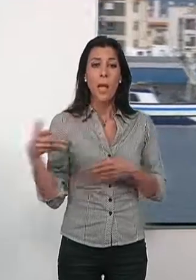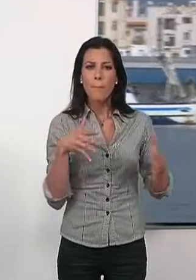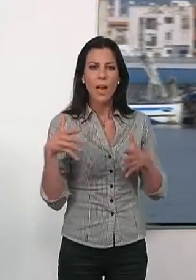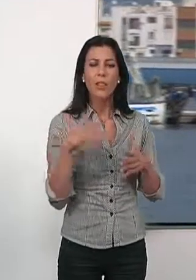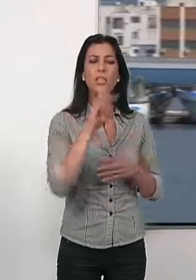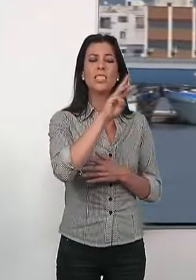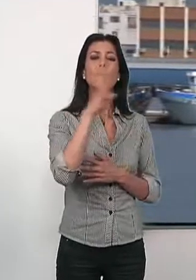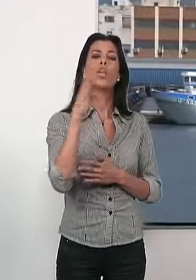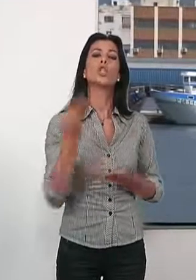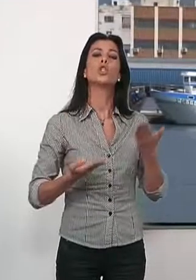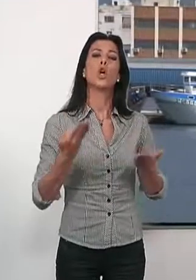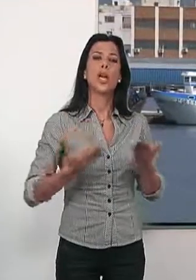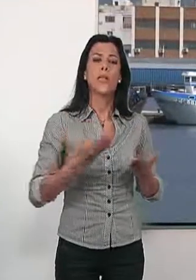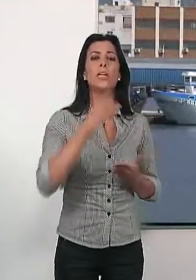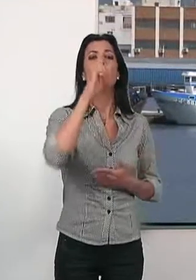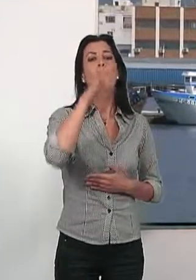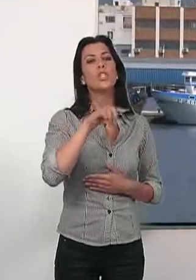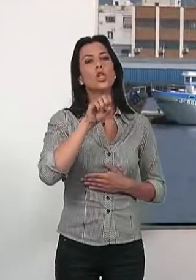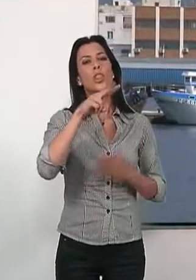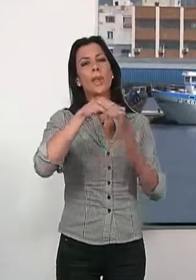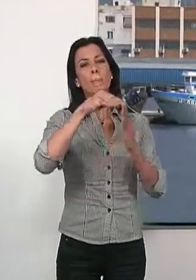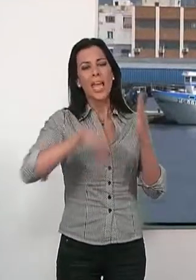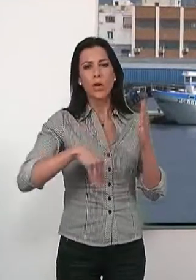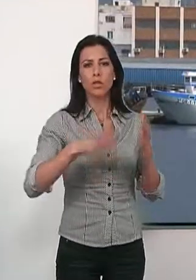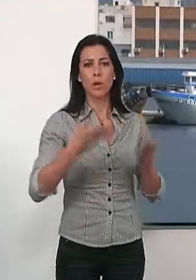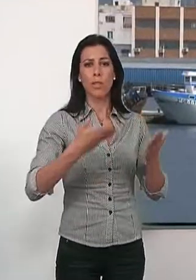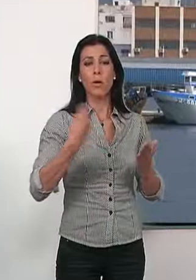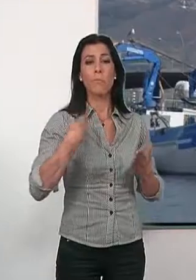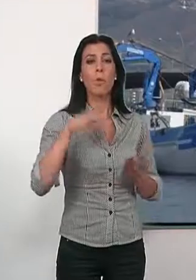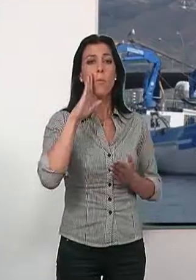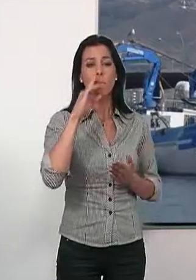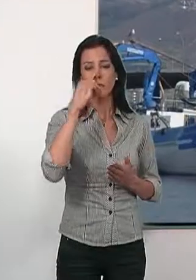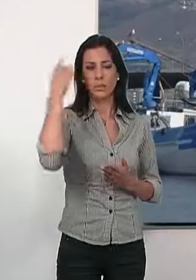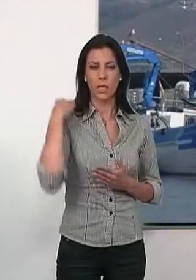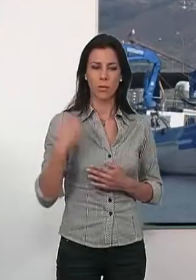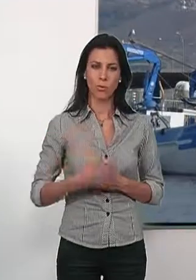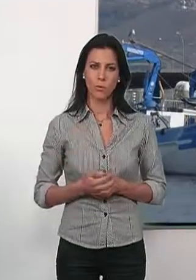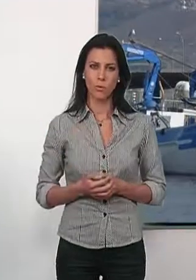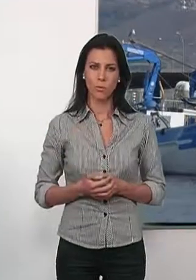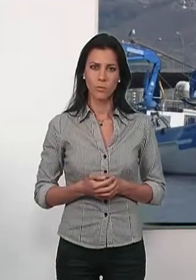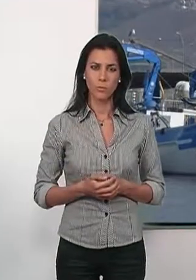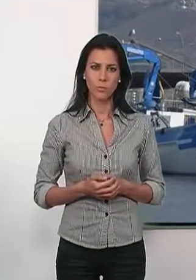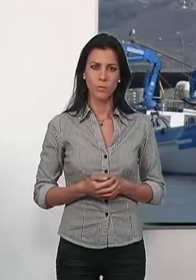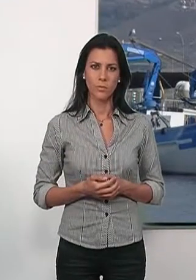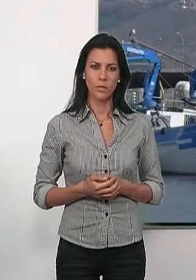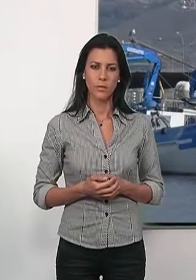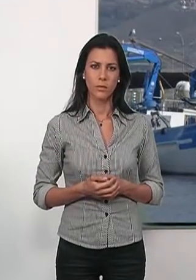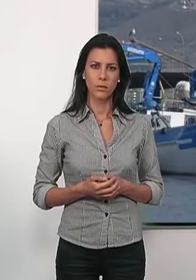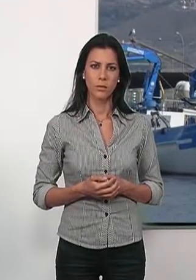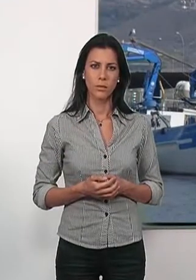marzo se pescó 34 toneladas 112 menos que en el mismo mes del año pasado